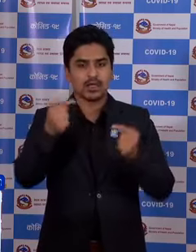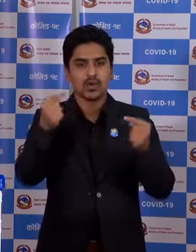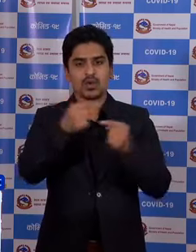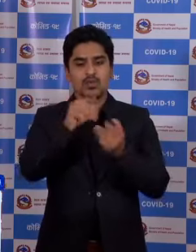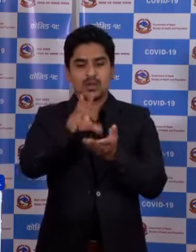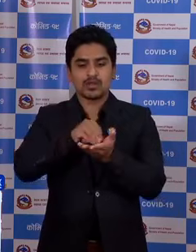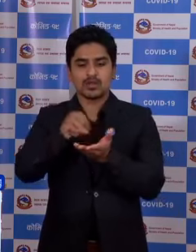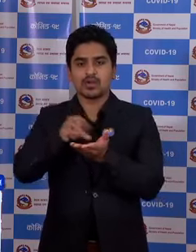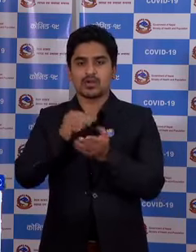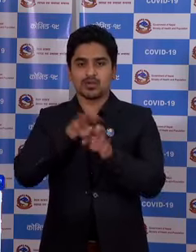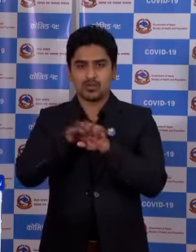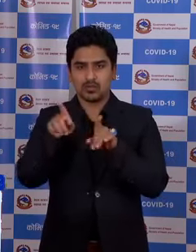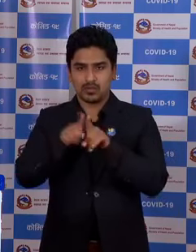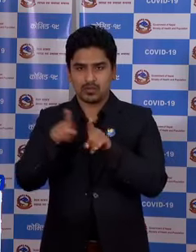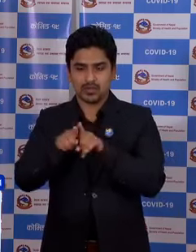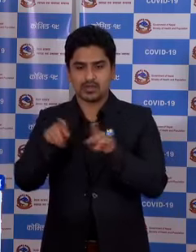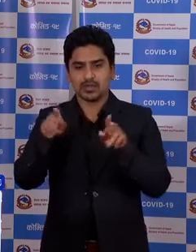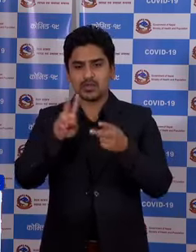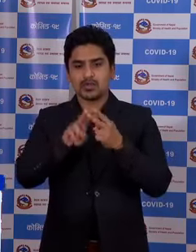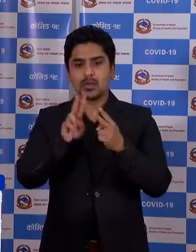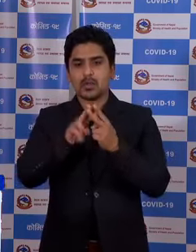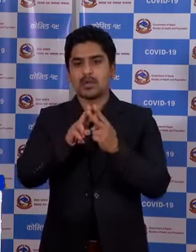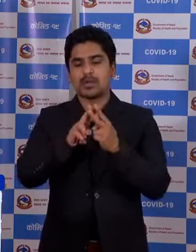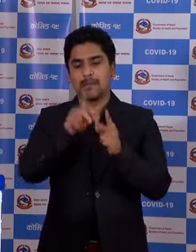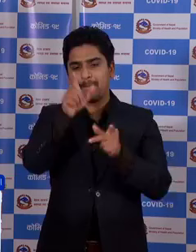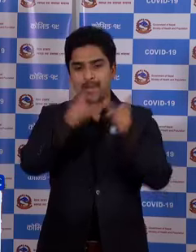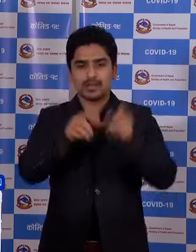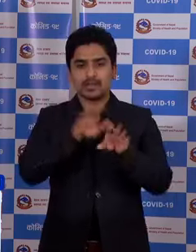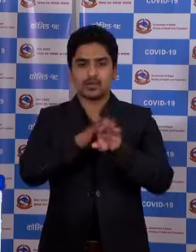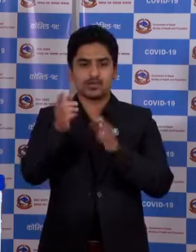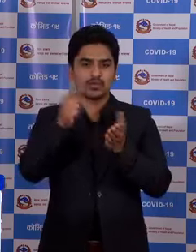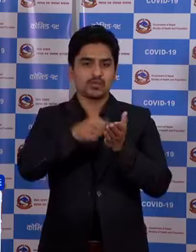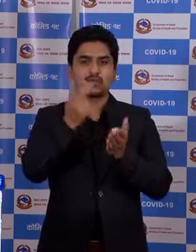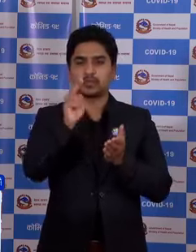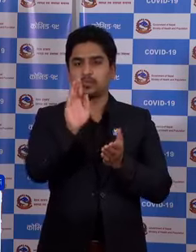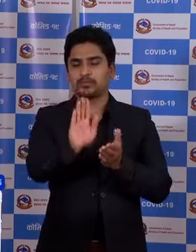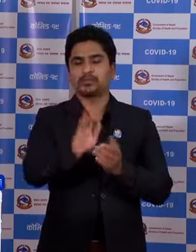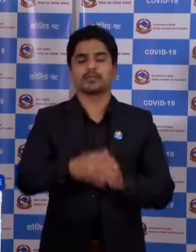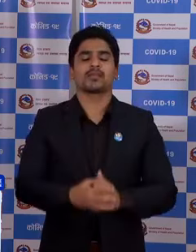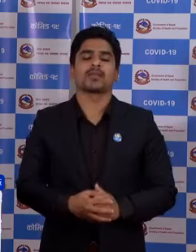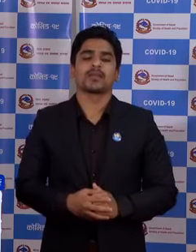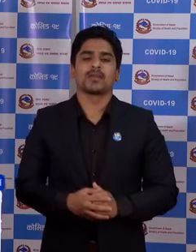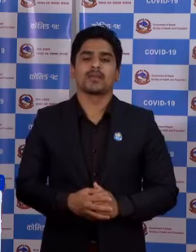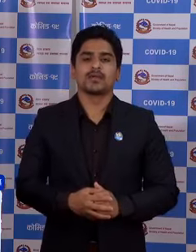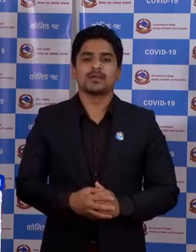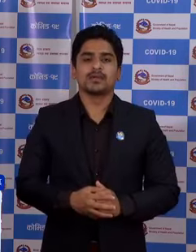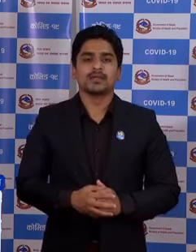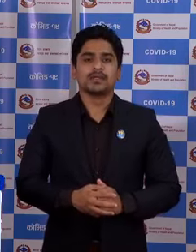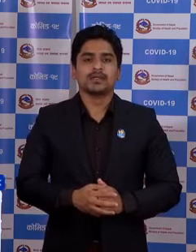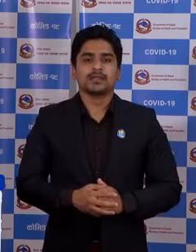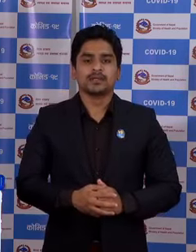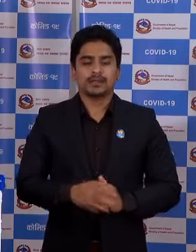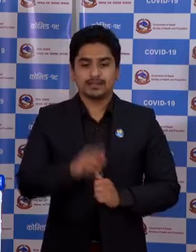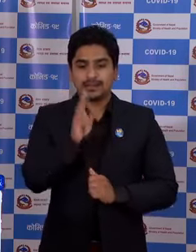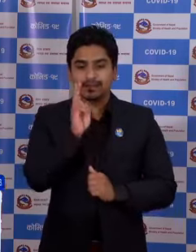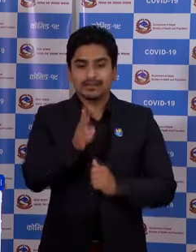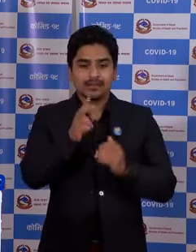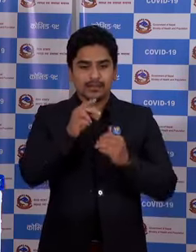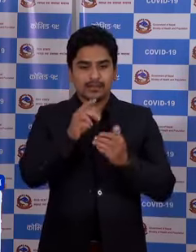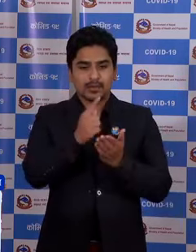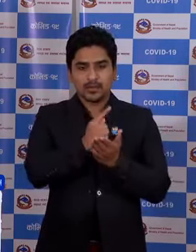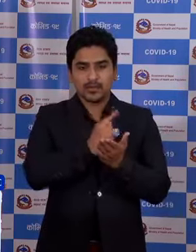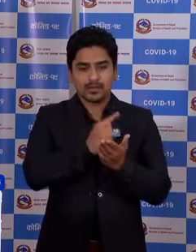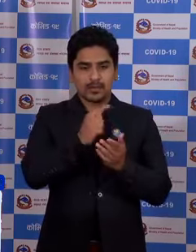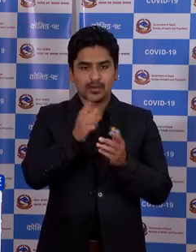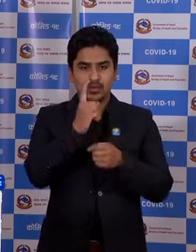नमुना सङ्कलनहरू पनि सम्पर्क व्यक्तिहरूको सुरु भइसकेको म यहाँहरूलाई जानकारी गराउन चाहन्छु। यसै सिलसिलामा